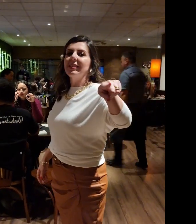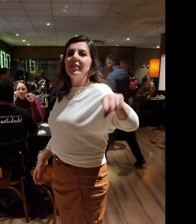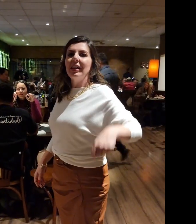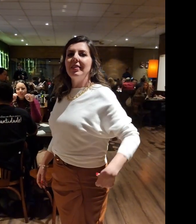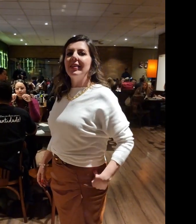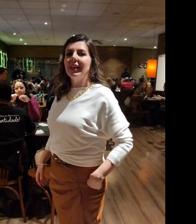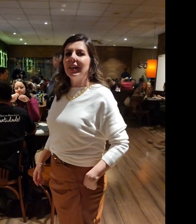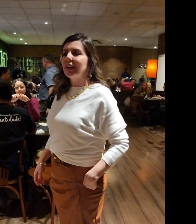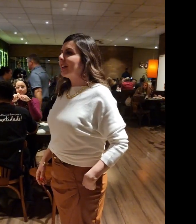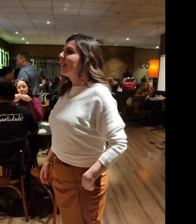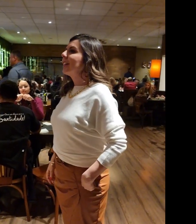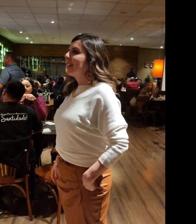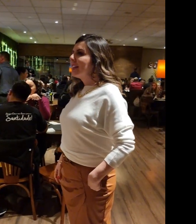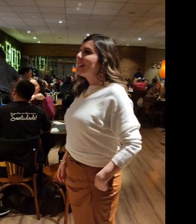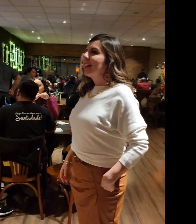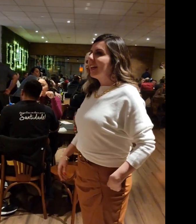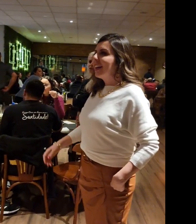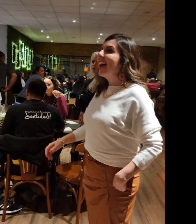O pessoal aqui também tem sinal. Aqui, ó.